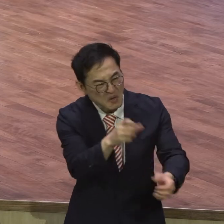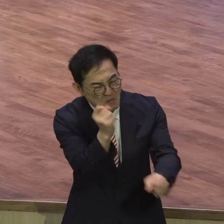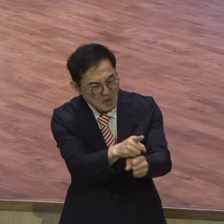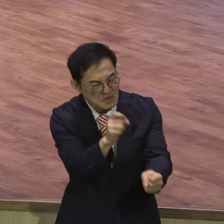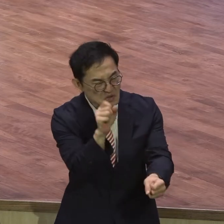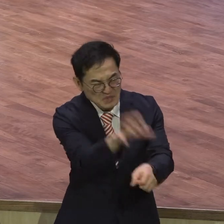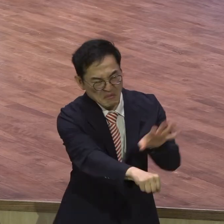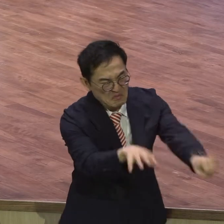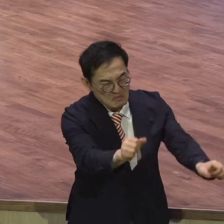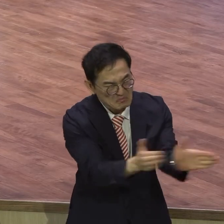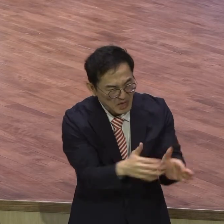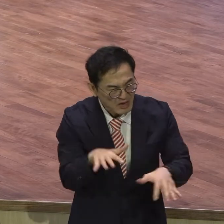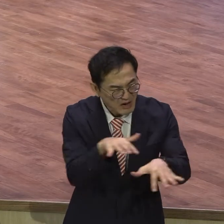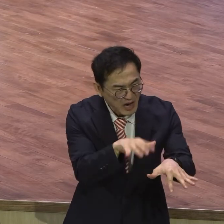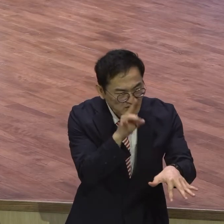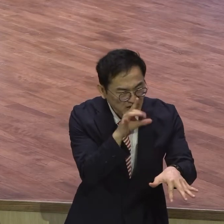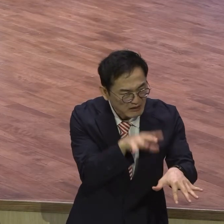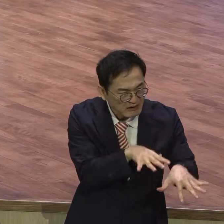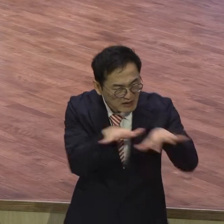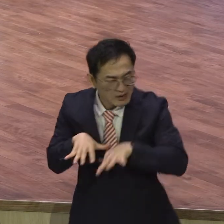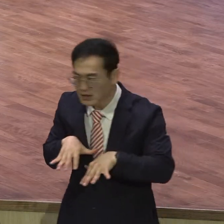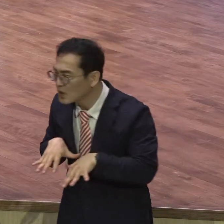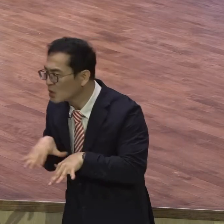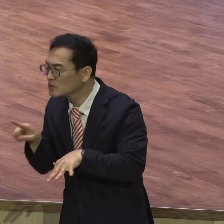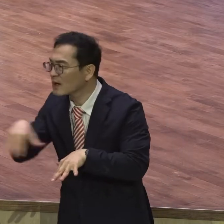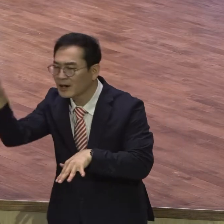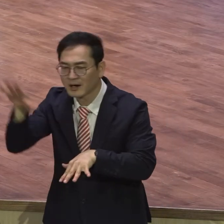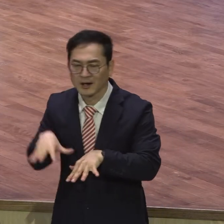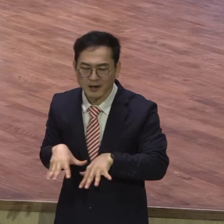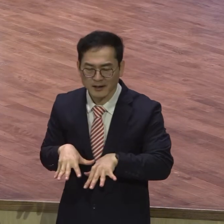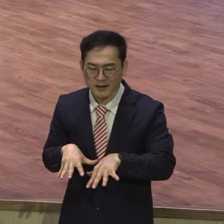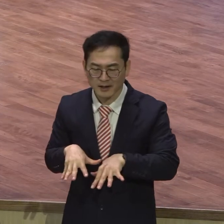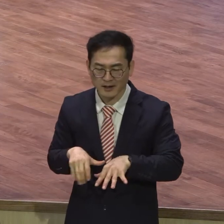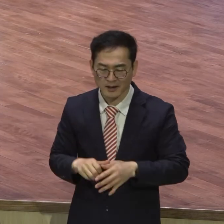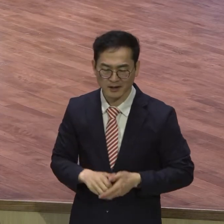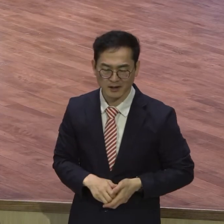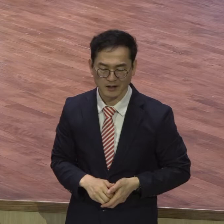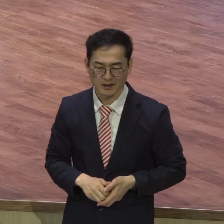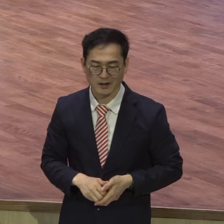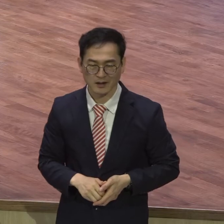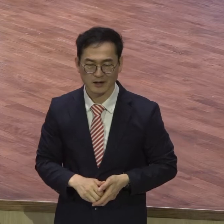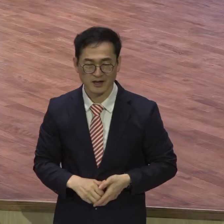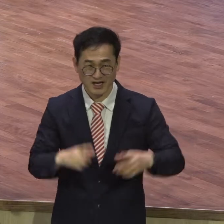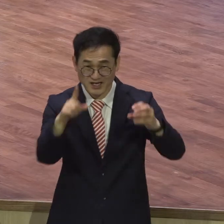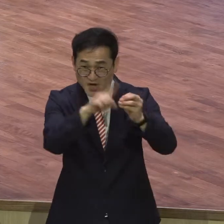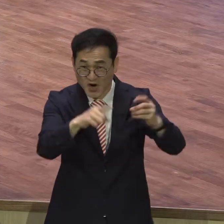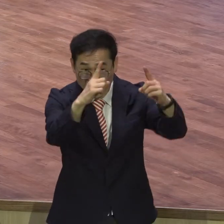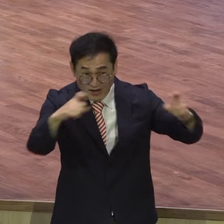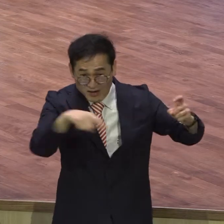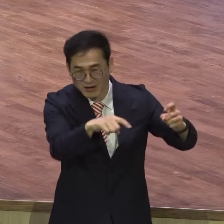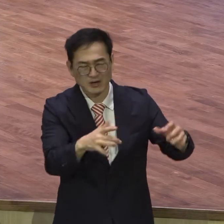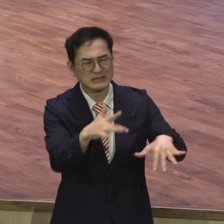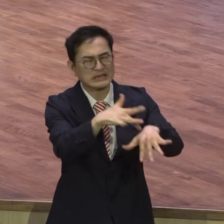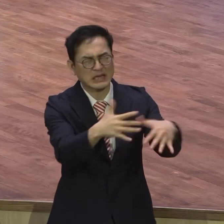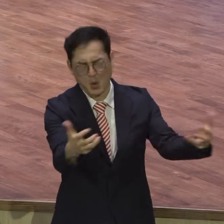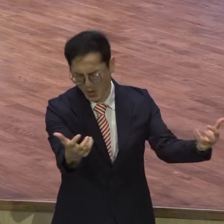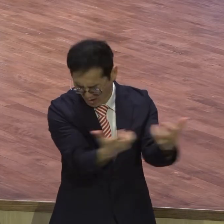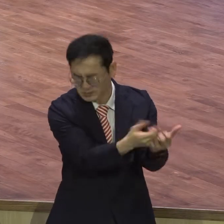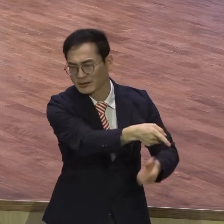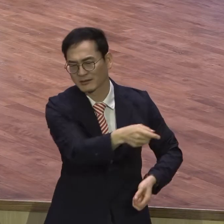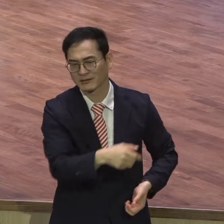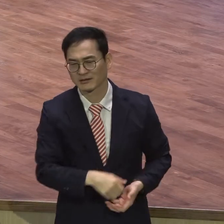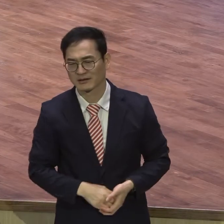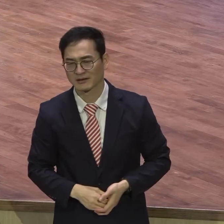약한 사람들이 절간가던데 놀러가도 안 돼요 꽉 차서 꽉 차 입구부터 이래 있잖아 입구부터 꽉